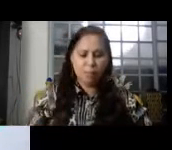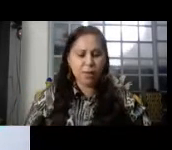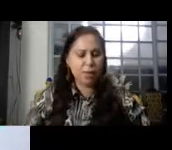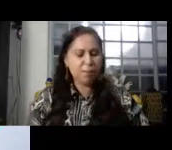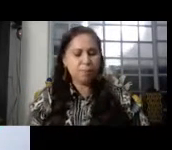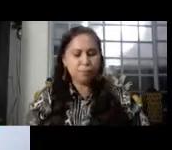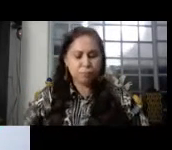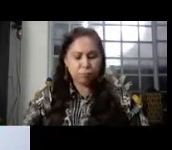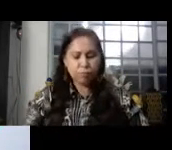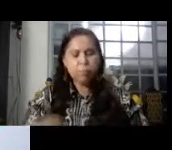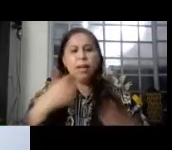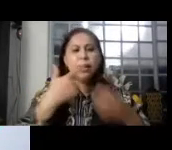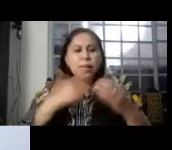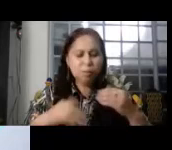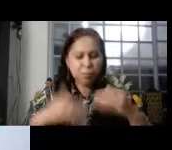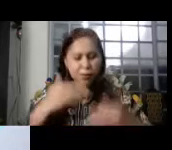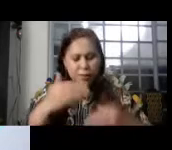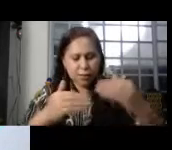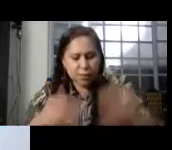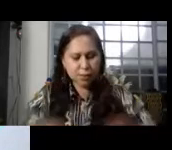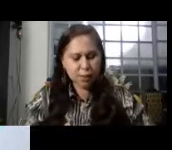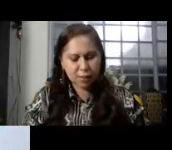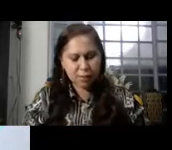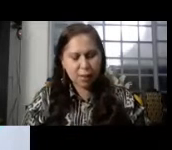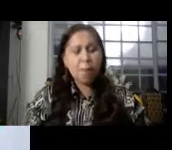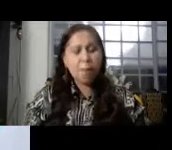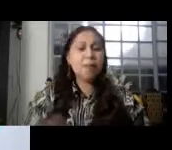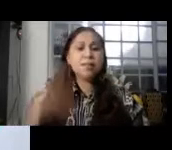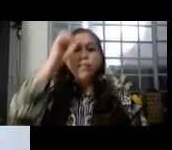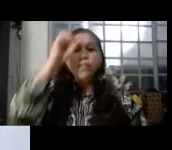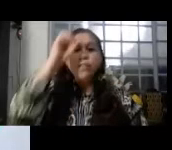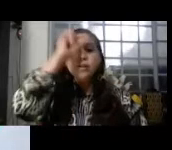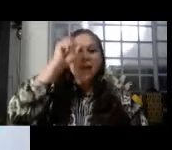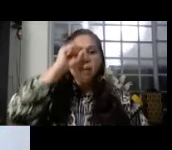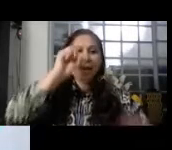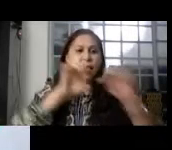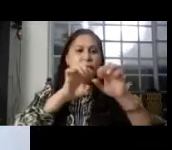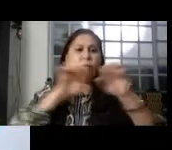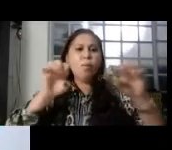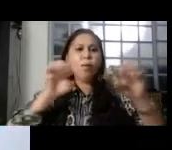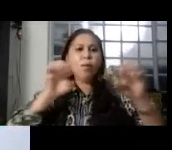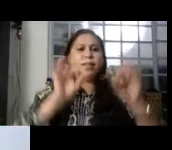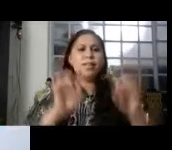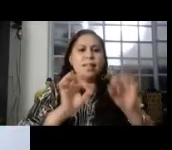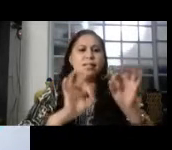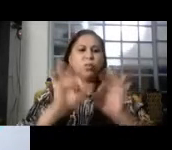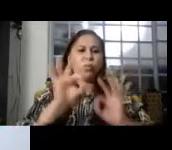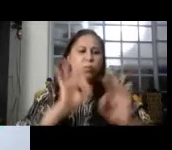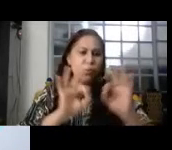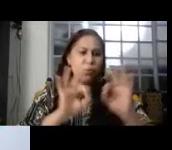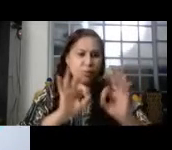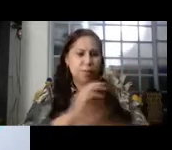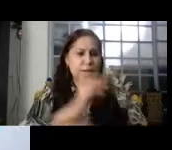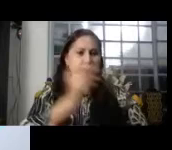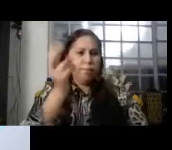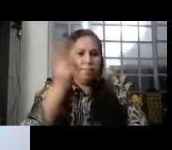vai, porque a língua é um processo, toda língua. Mas se você aprender como organizar as